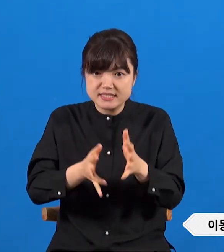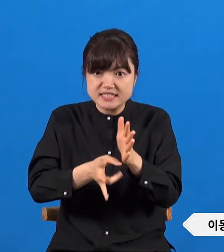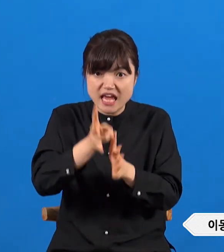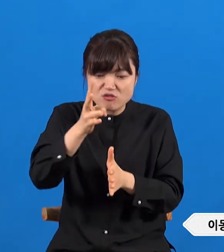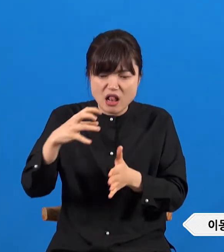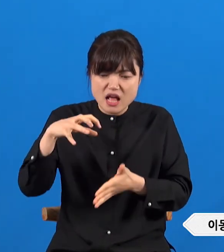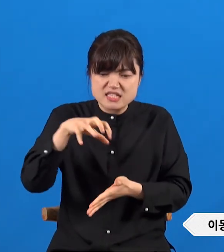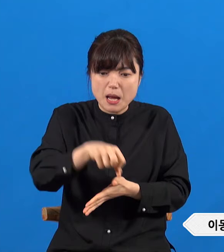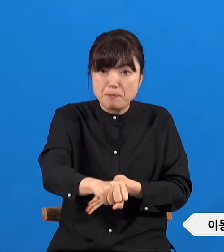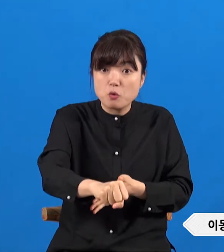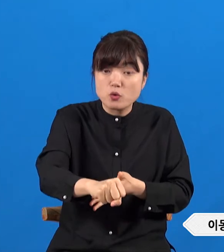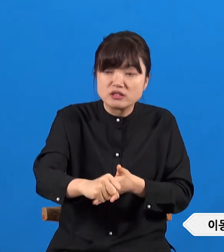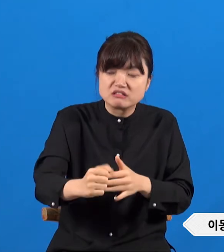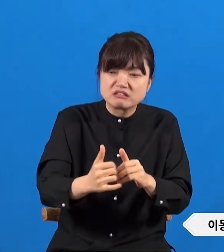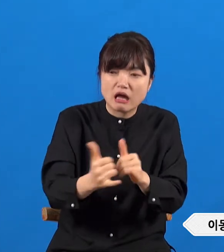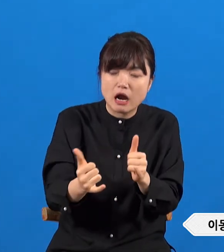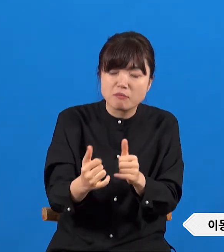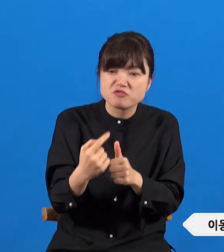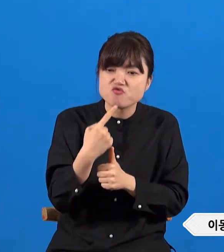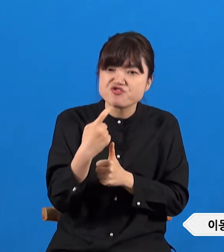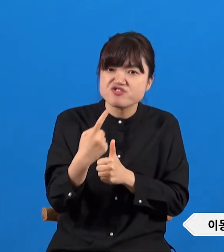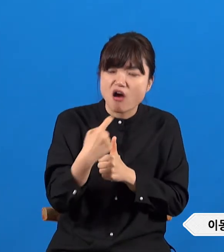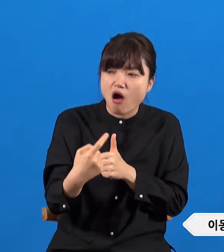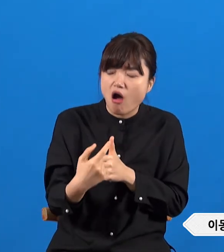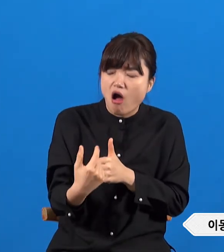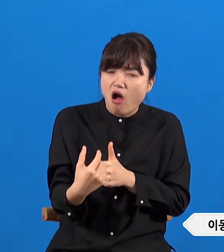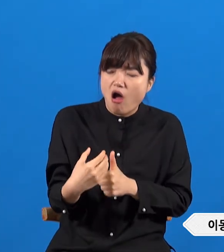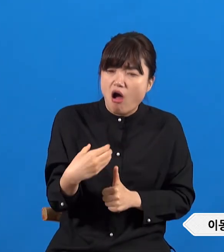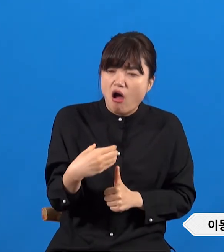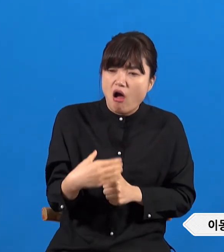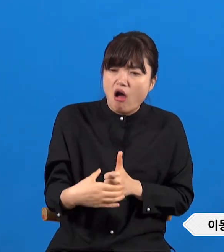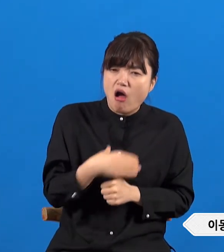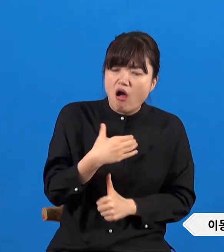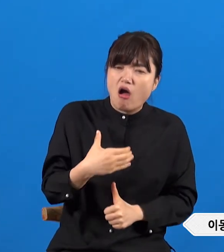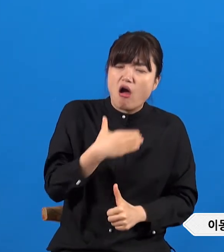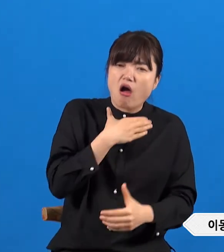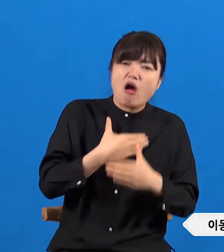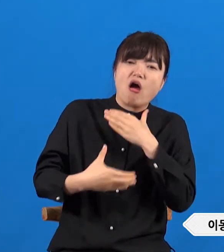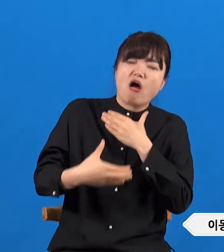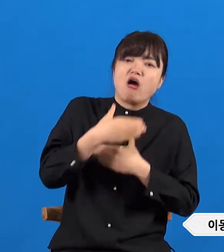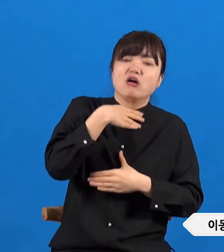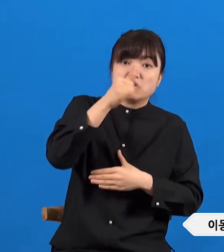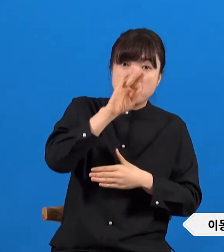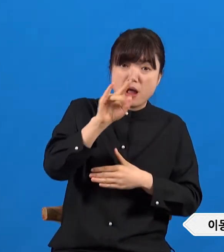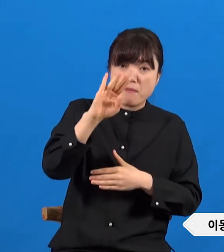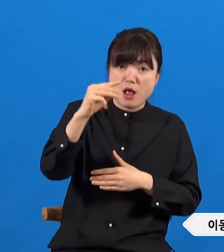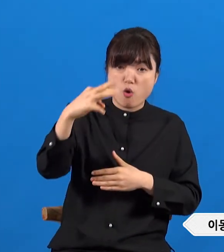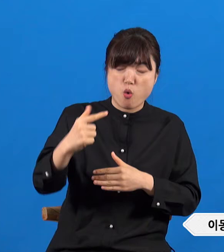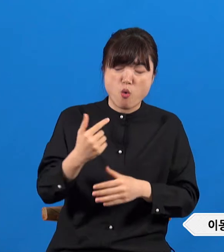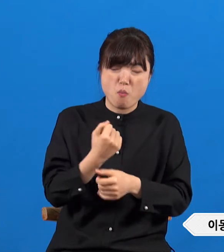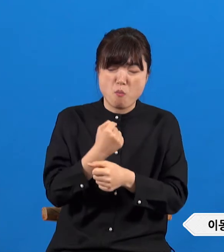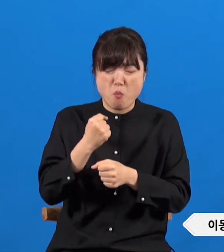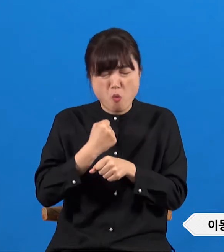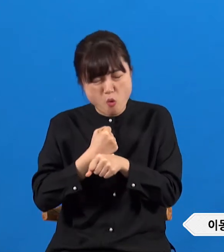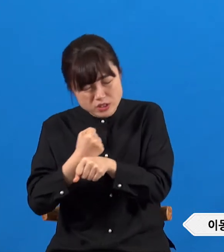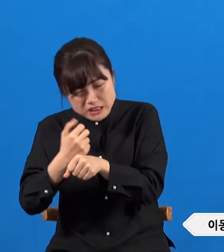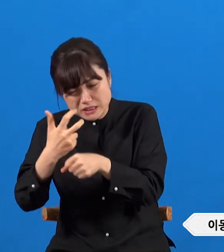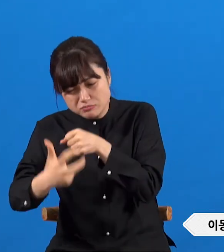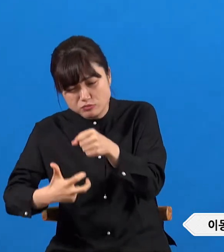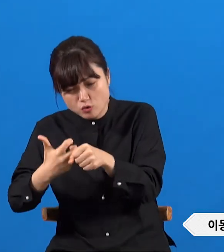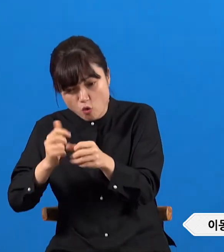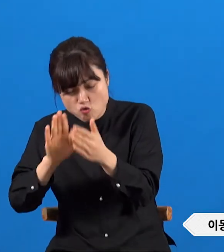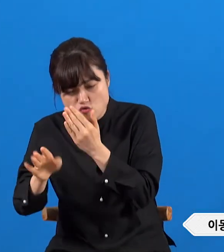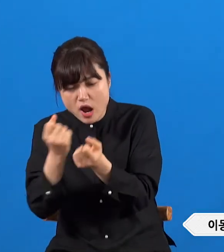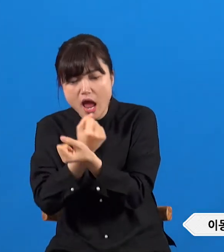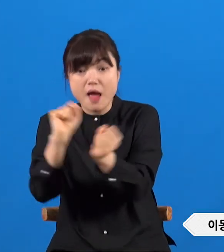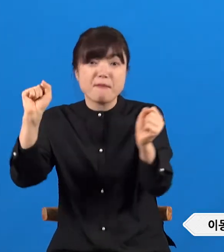그 땅의 새로운 원주민들에 의해서 위협과 경계를 받고 있었습니다. 바벨론 포로 70년 만에 해방되어 새로운